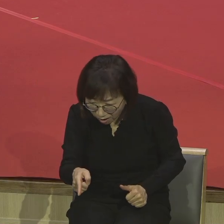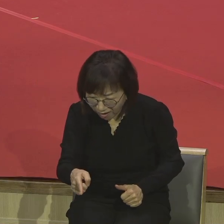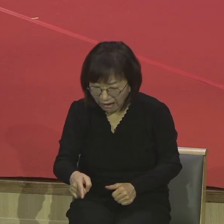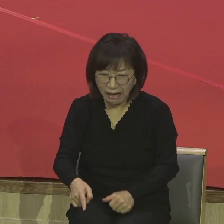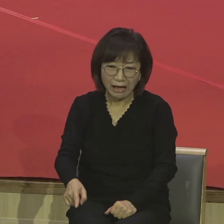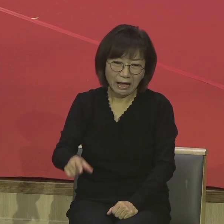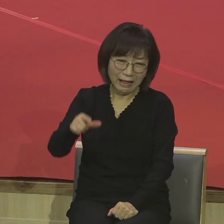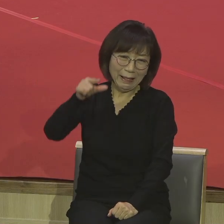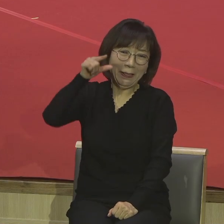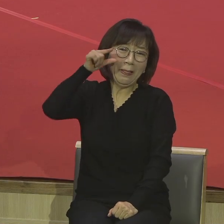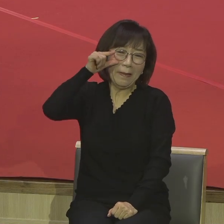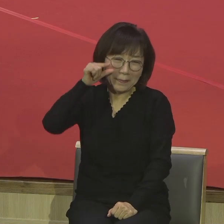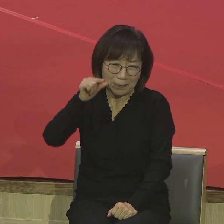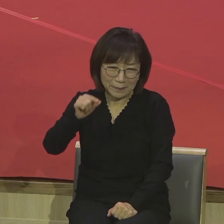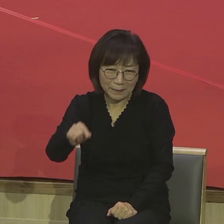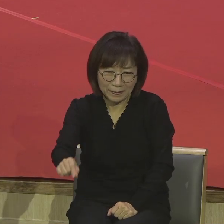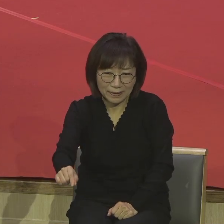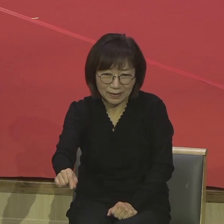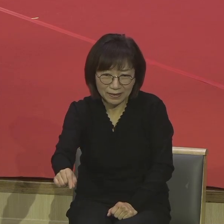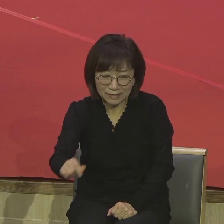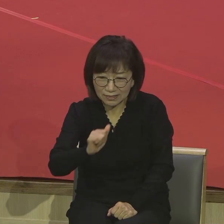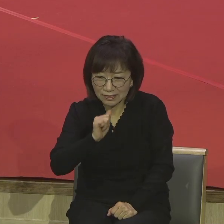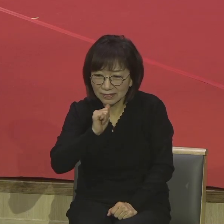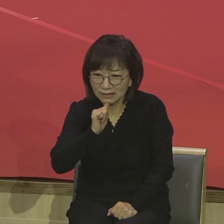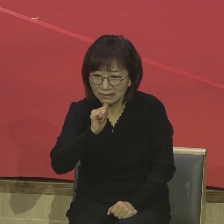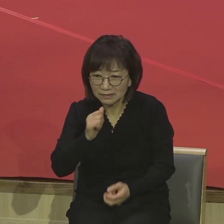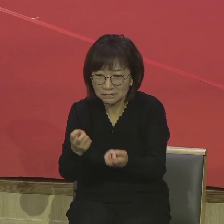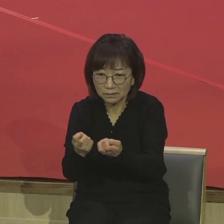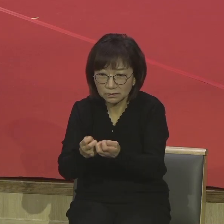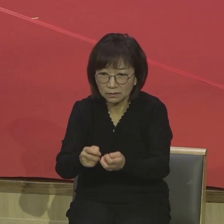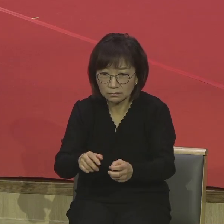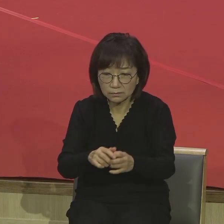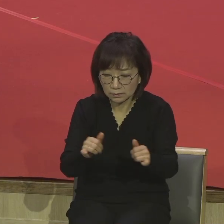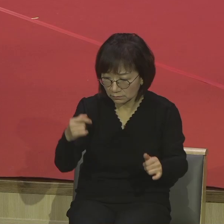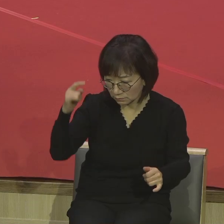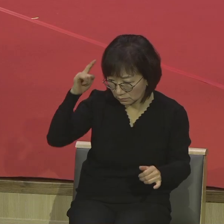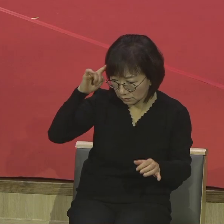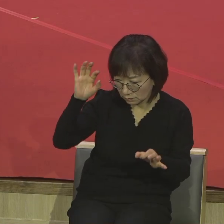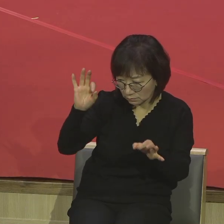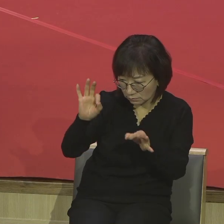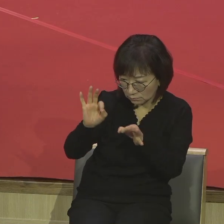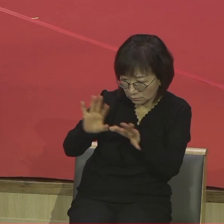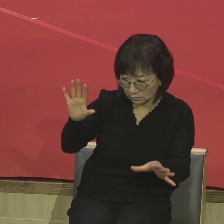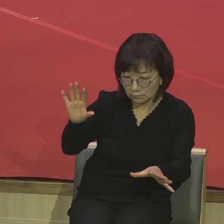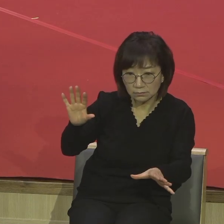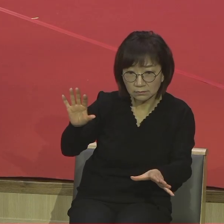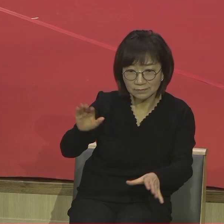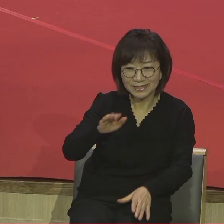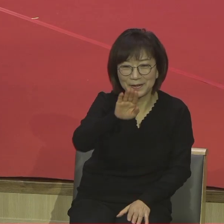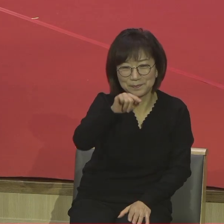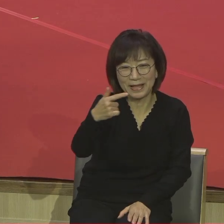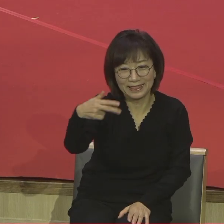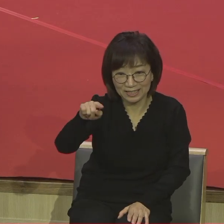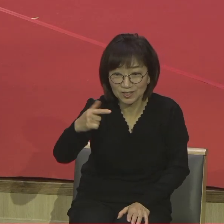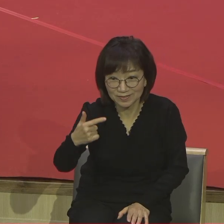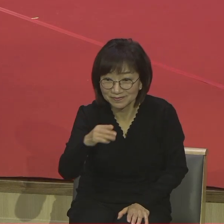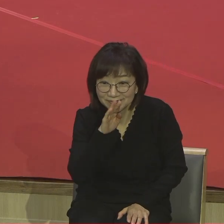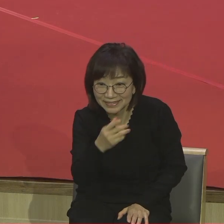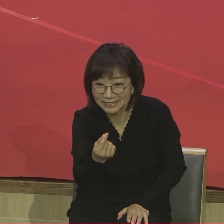전혀 어울릴 수가 없는 그런 방법으로 이 땅에 오셨습니다. 사실 이스라엘